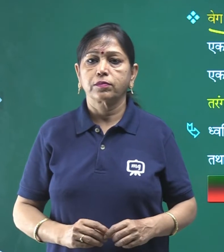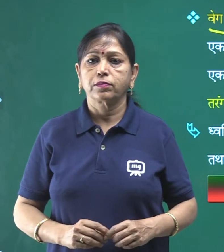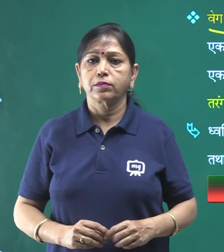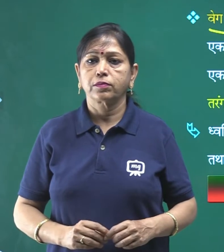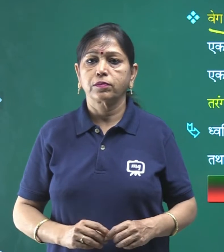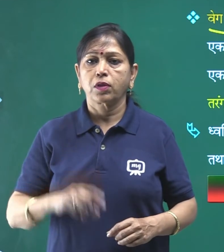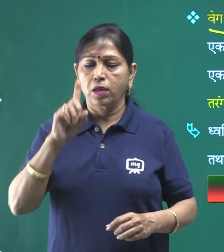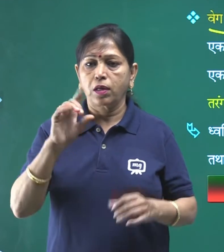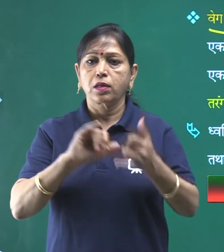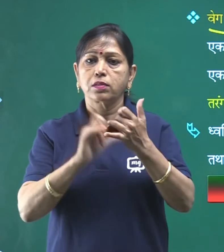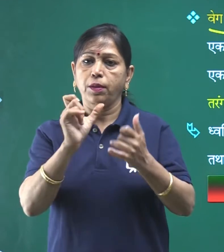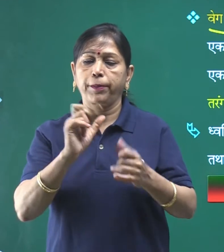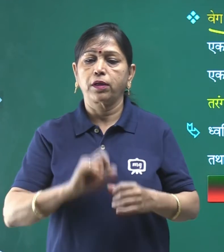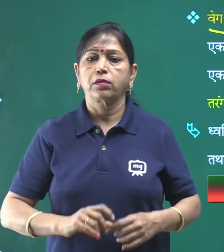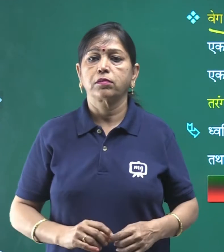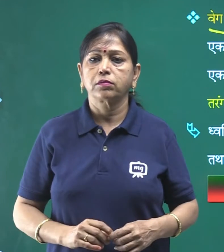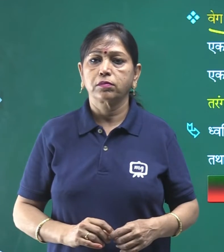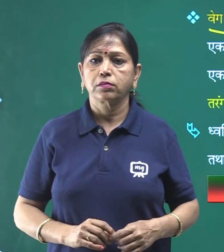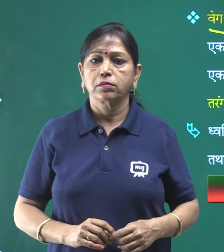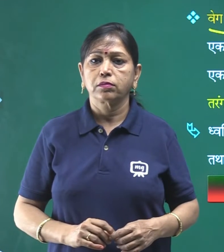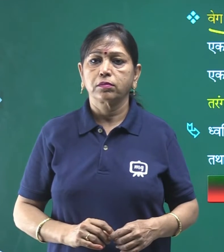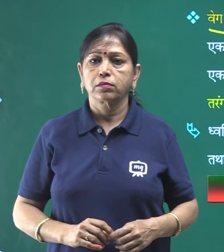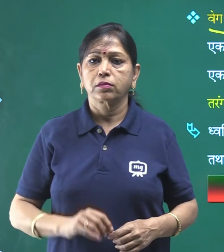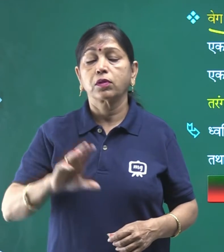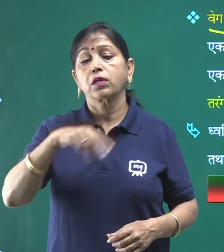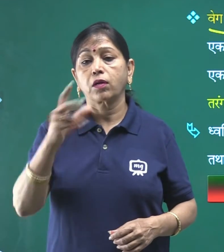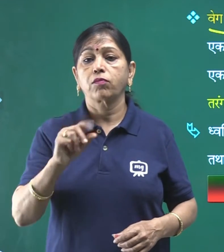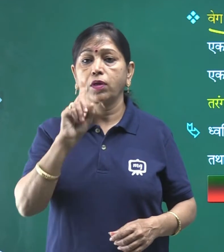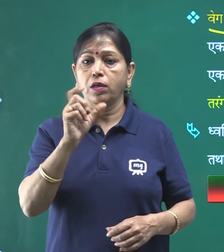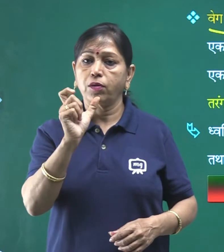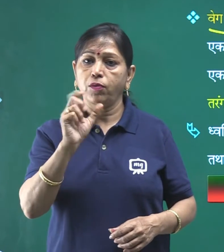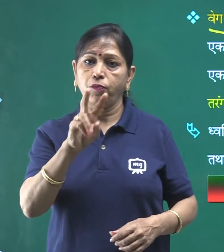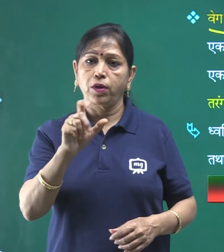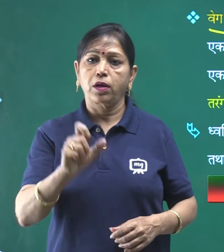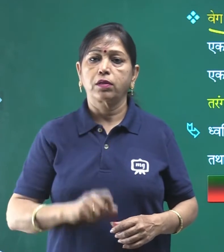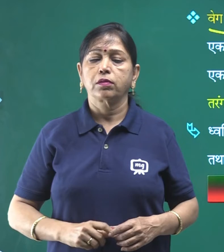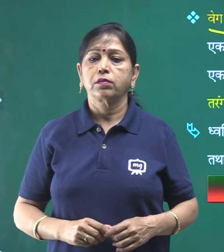एक संपीड़न या एक विदलन